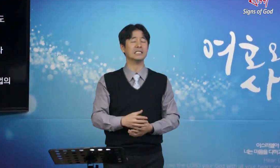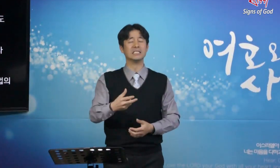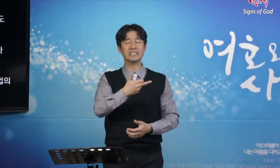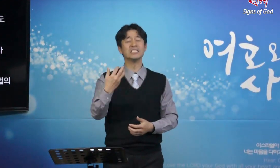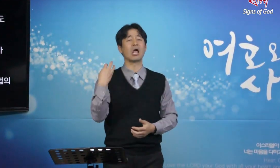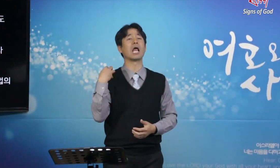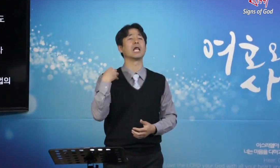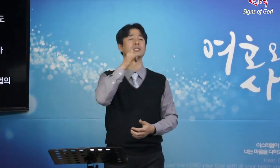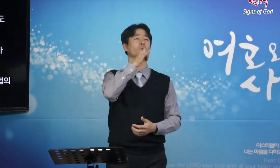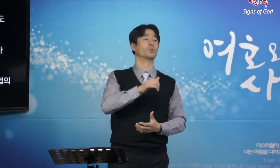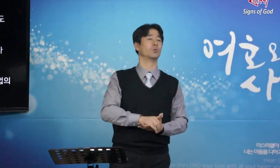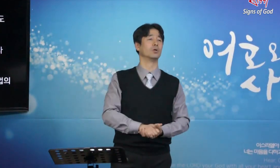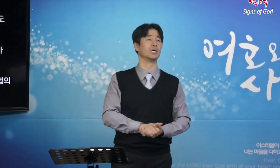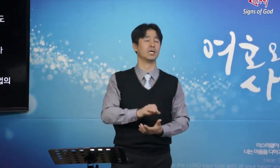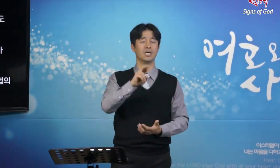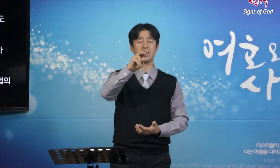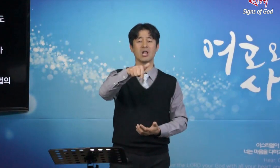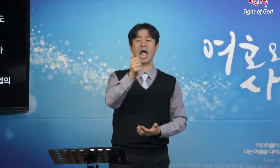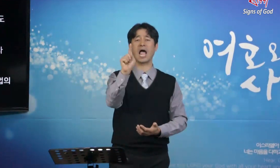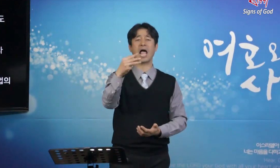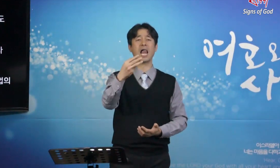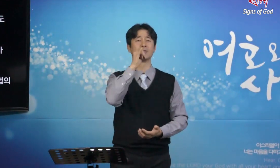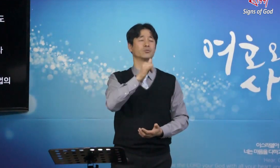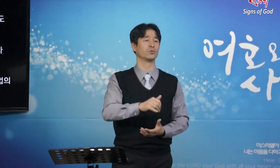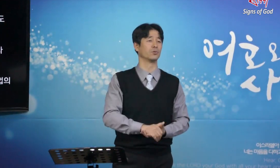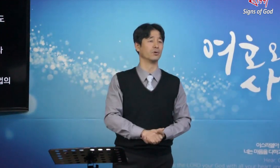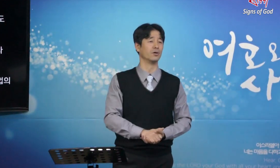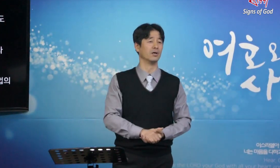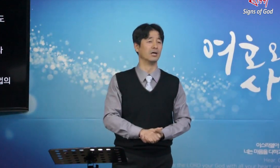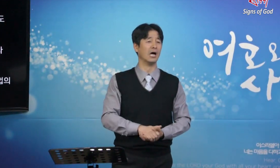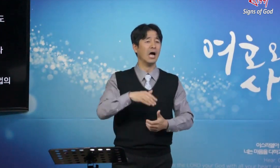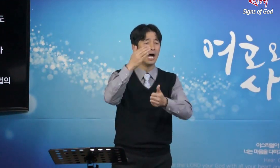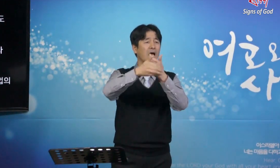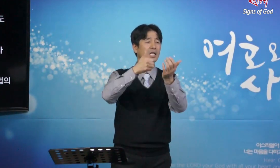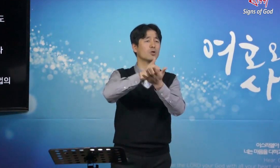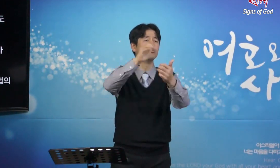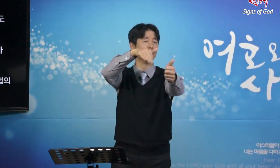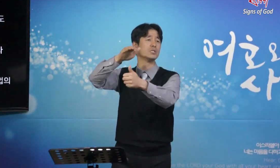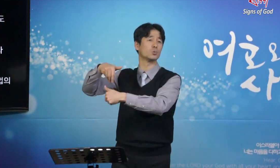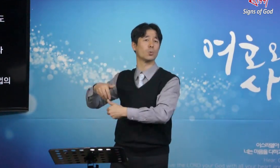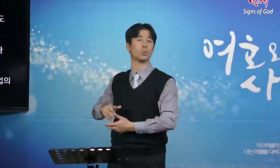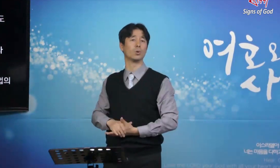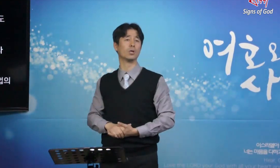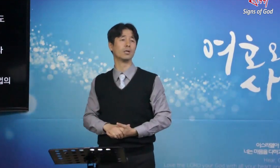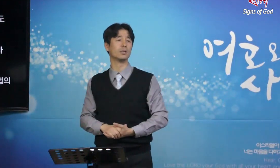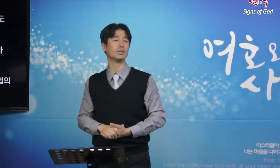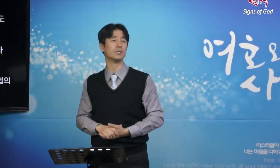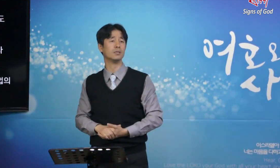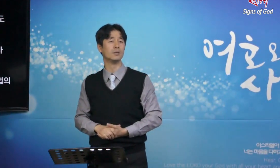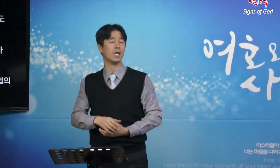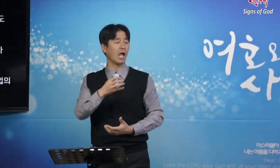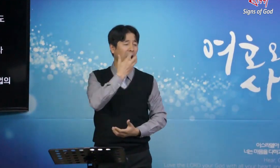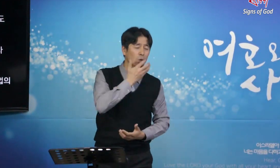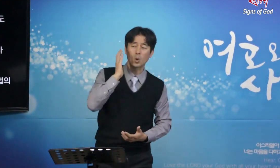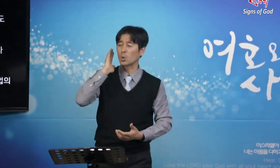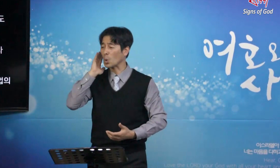그렇지만 수화를 배운 우리 청인들이 그런 큰 역할을 감당해야 됩니다.